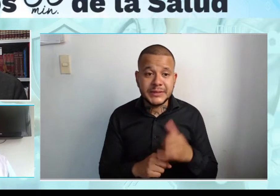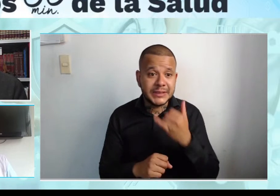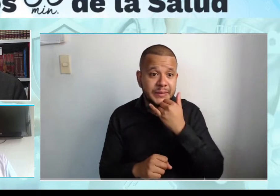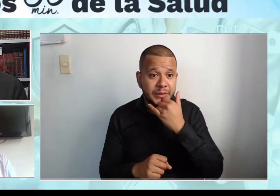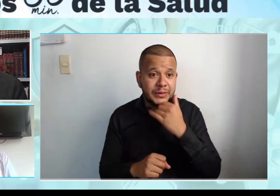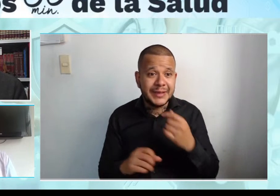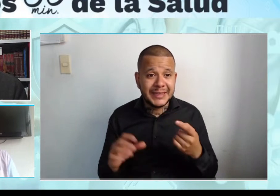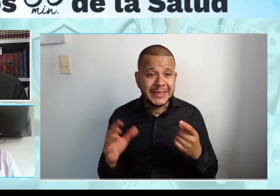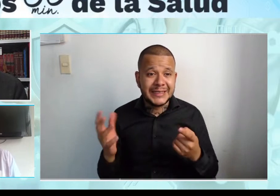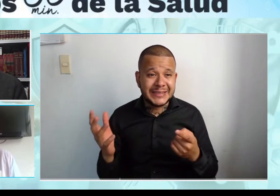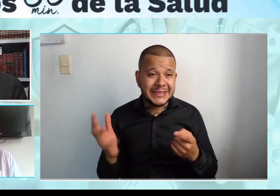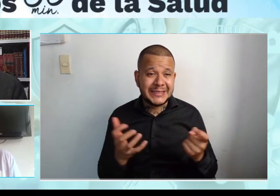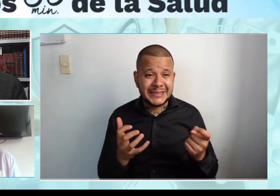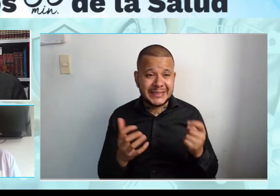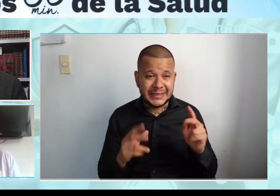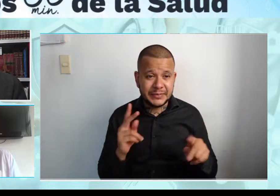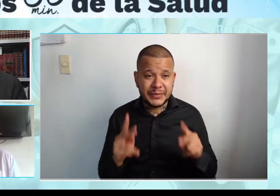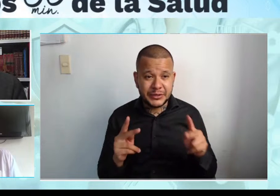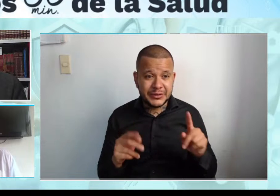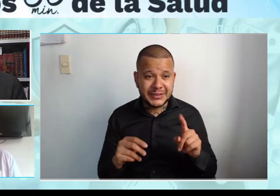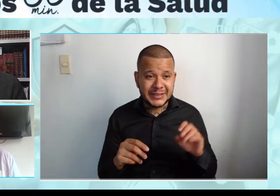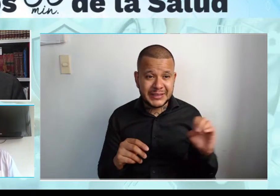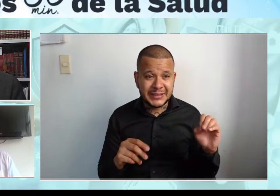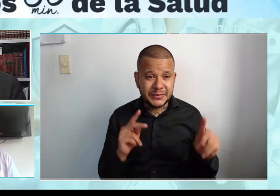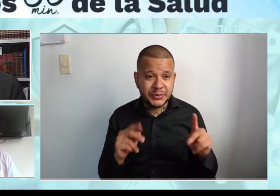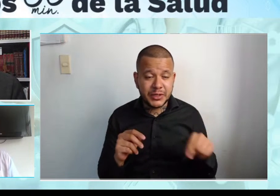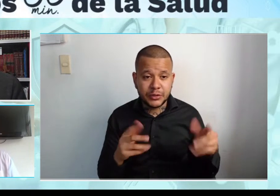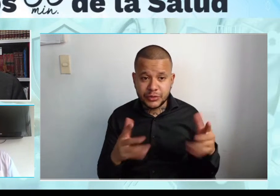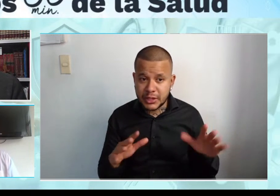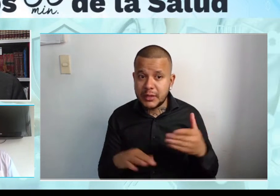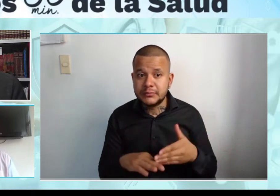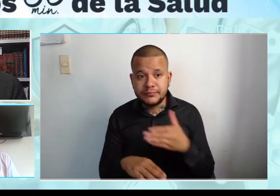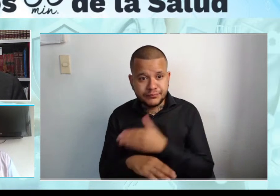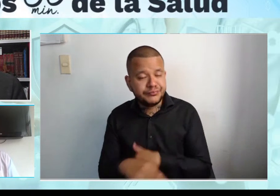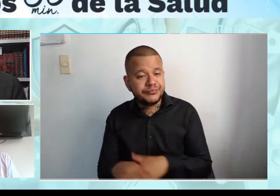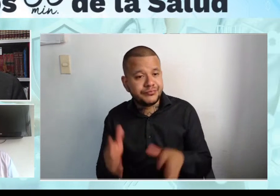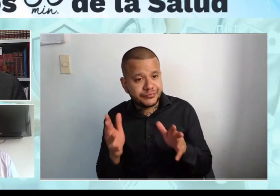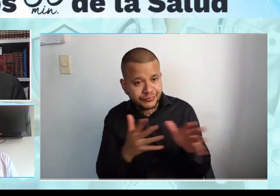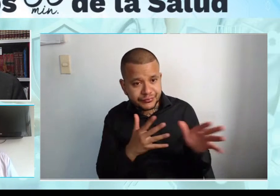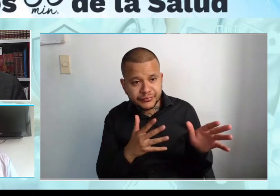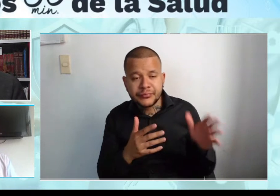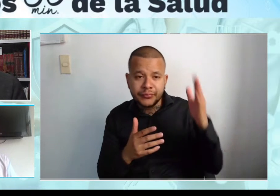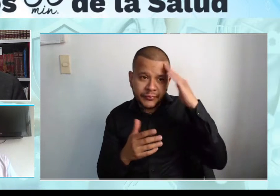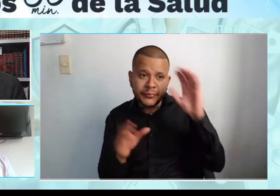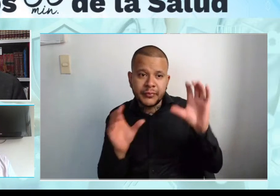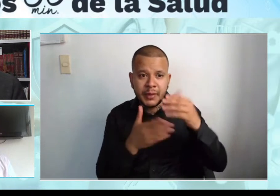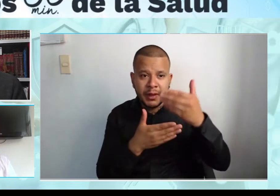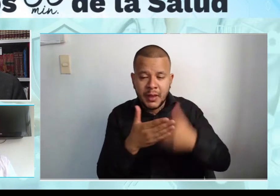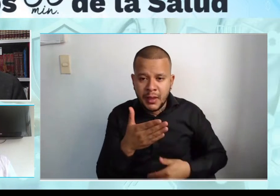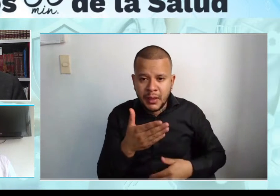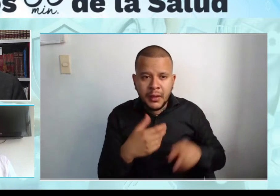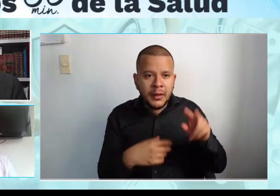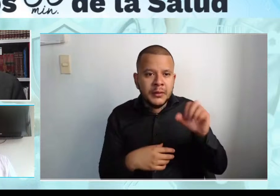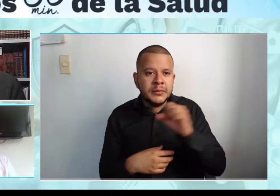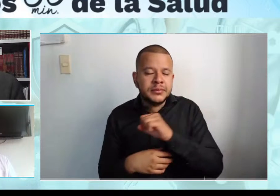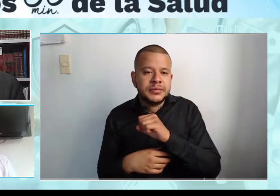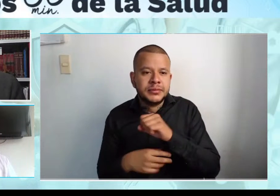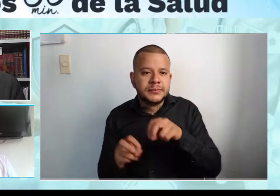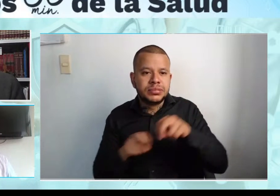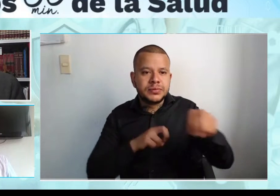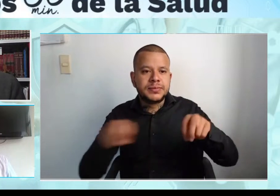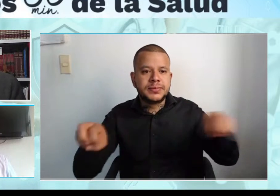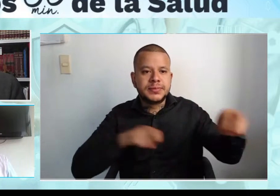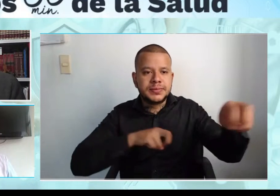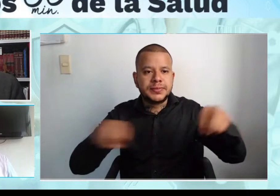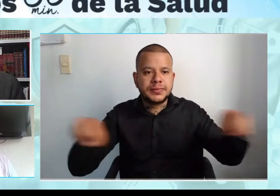600 personas que en Antioquia estaban capacitadas para hacer el proceso de certificación, encontramos que había habido una movilidad muy